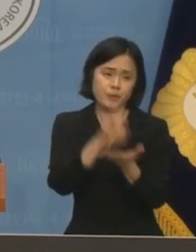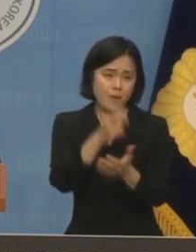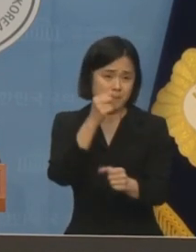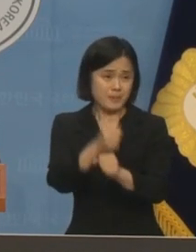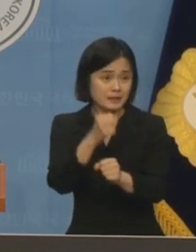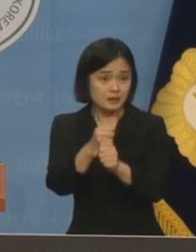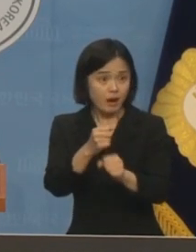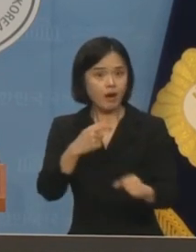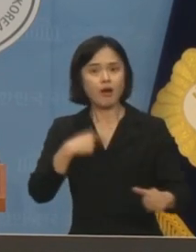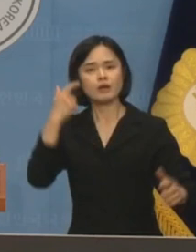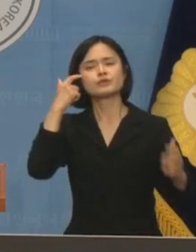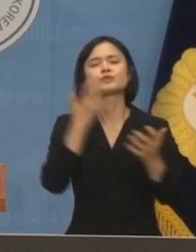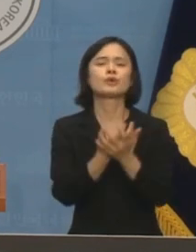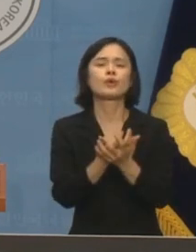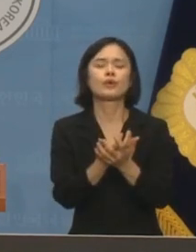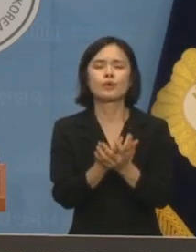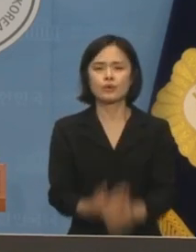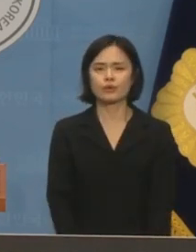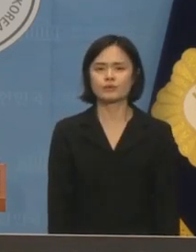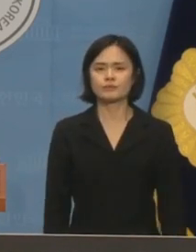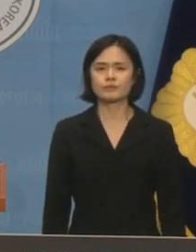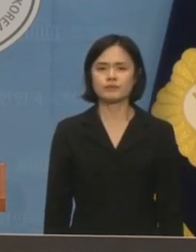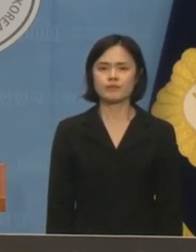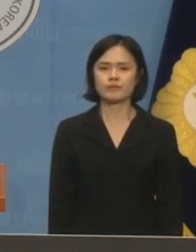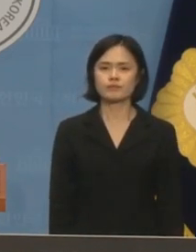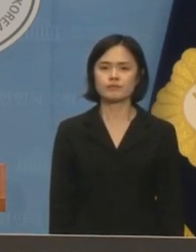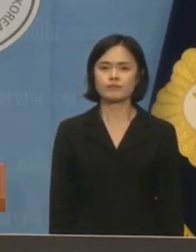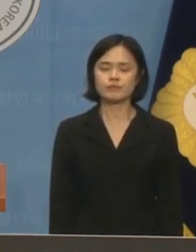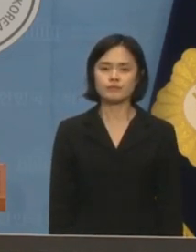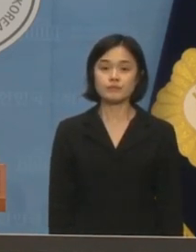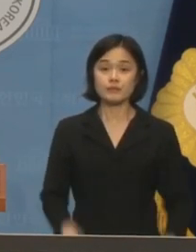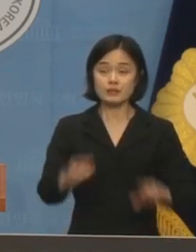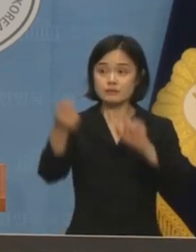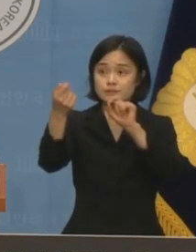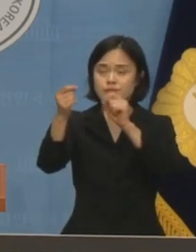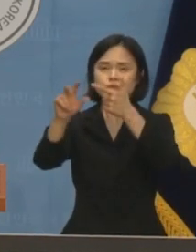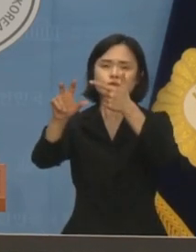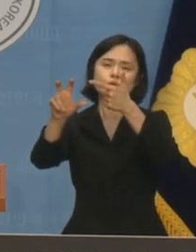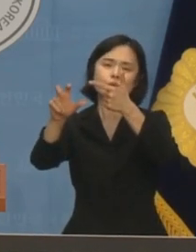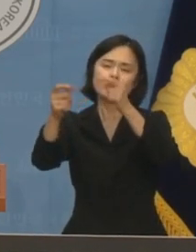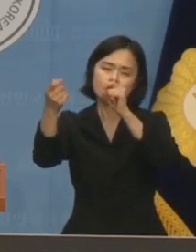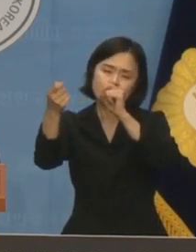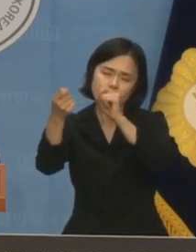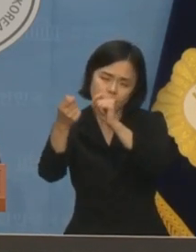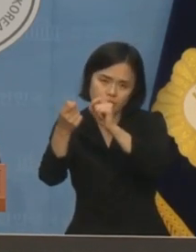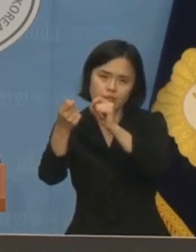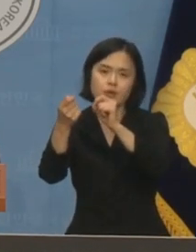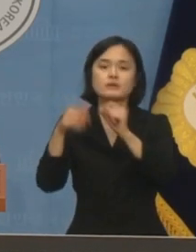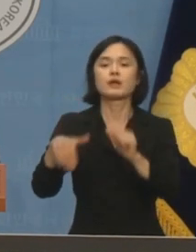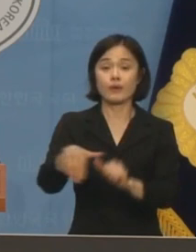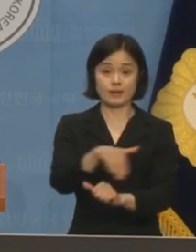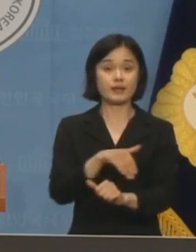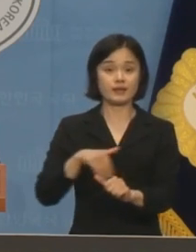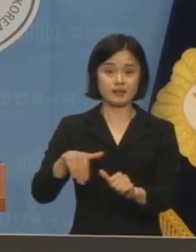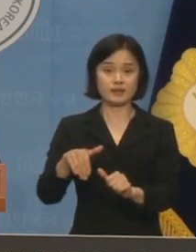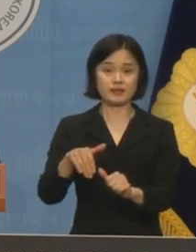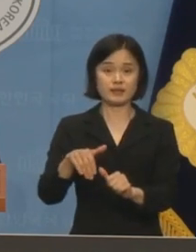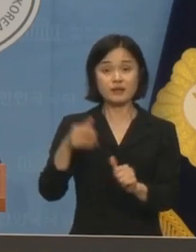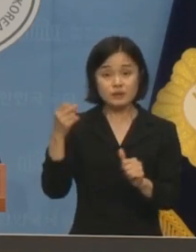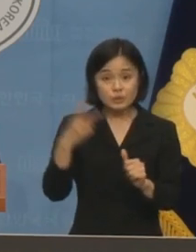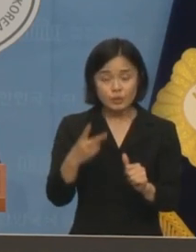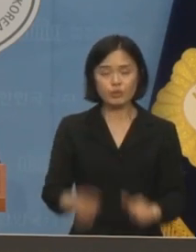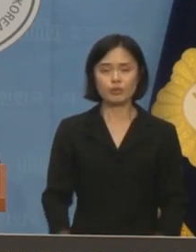첫째는 며칠 안 있으면 6.25가 돌아오고 있기 때문입니다. 두 번째는 이렇듯이 들어가기